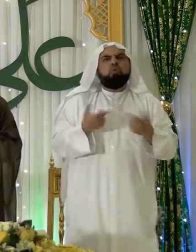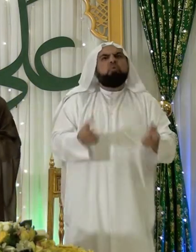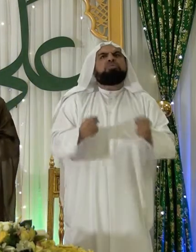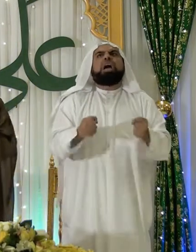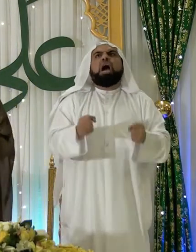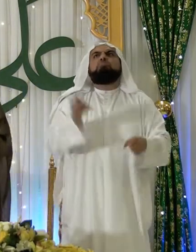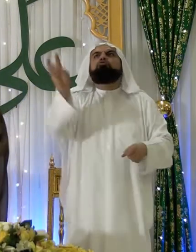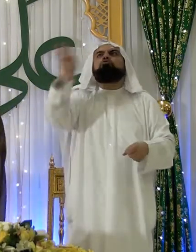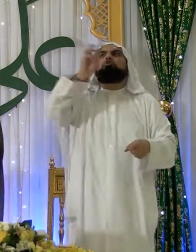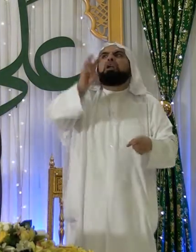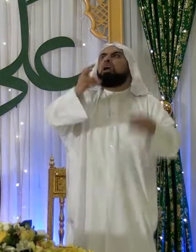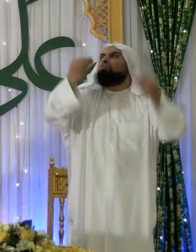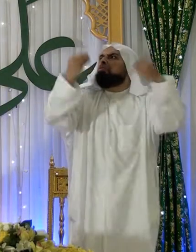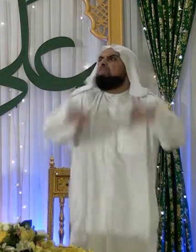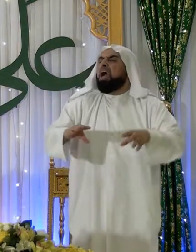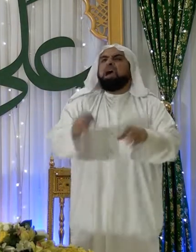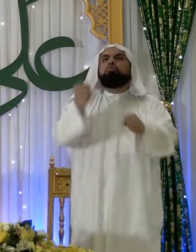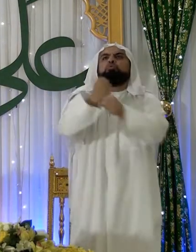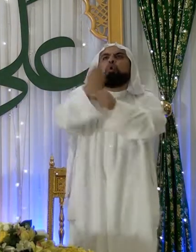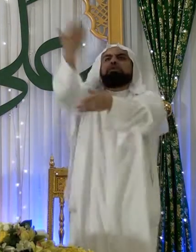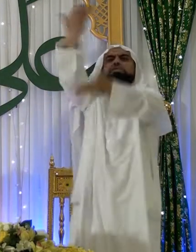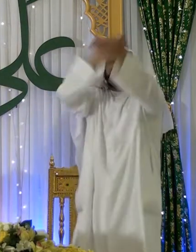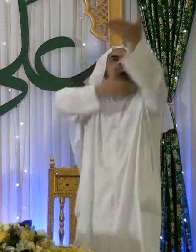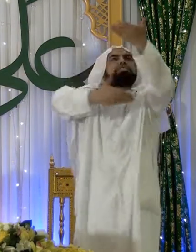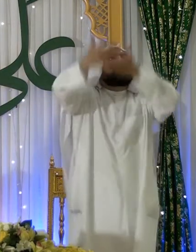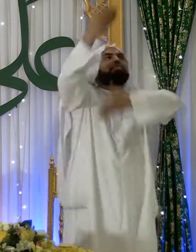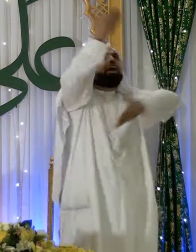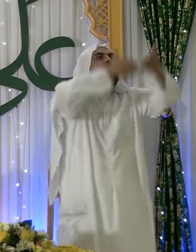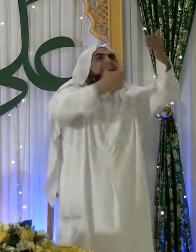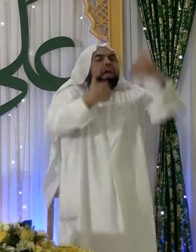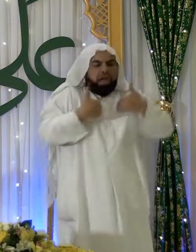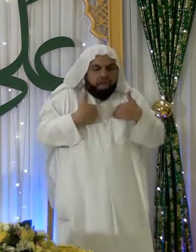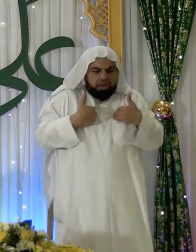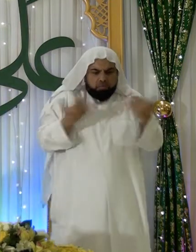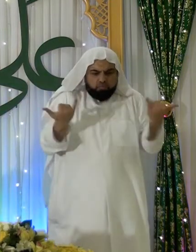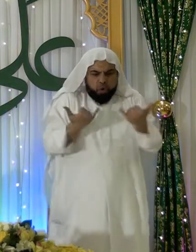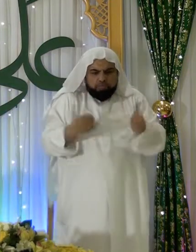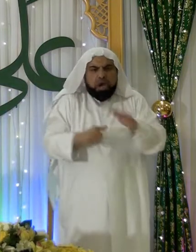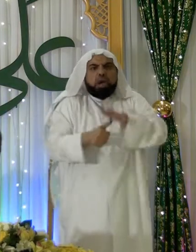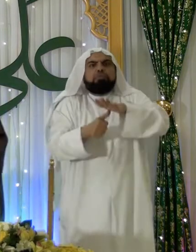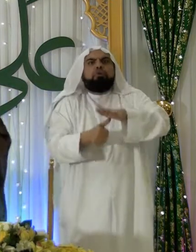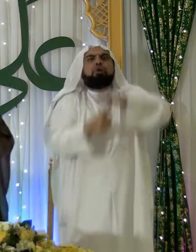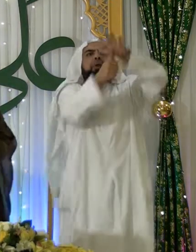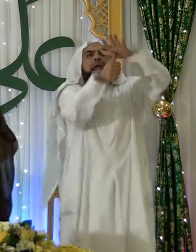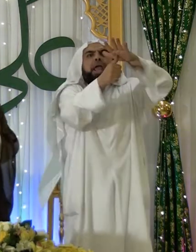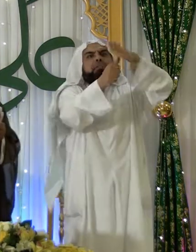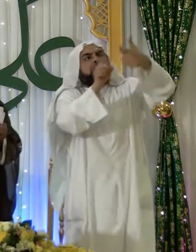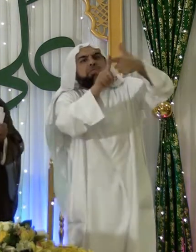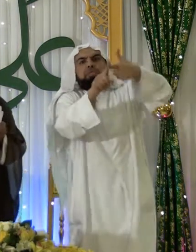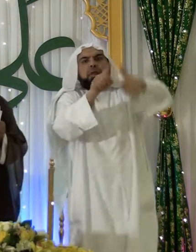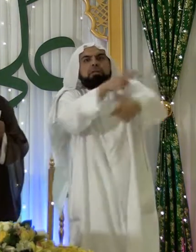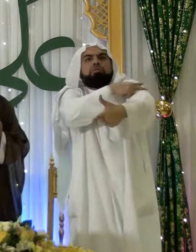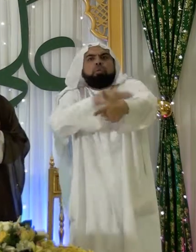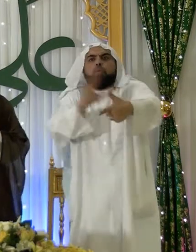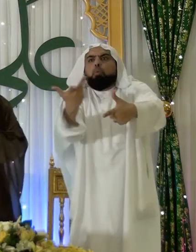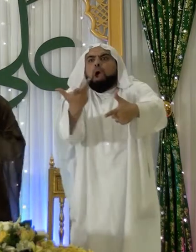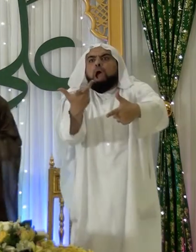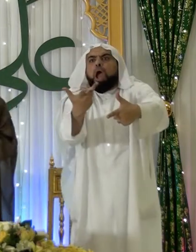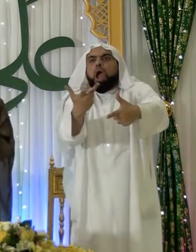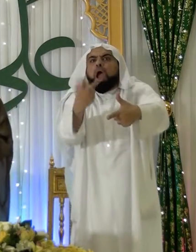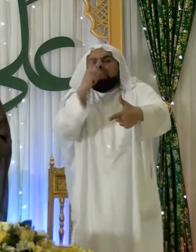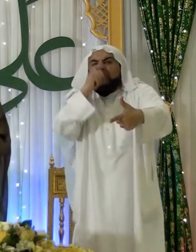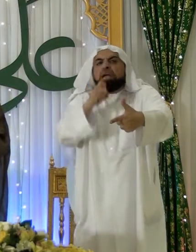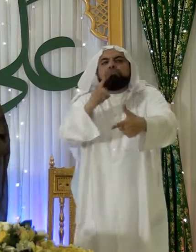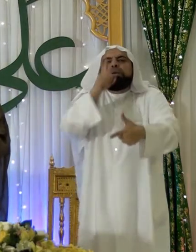مؤسسة لا بد أن تدخله في المهام الإدارية، المهام الإدارية الكبرى،